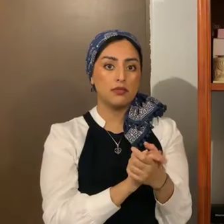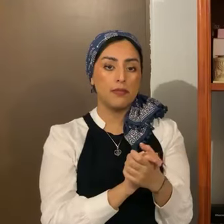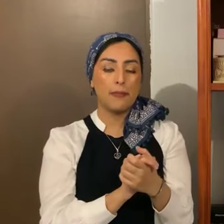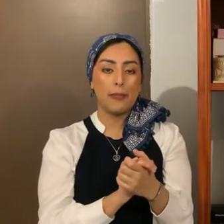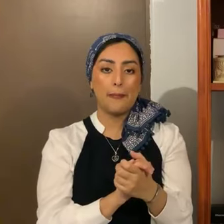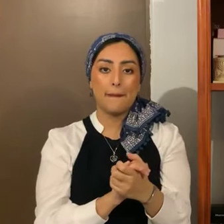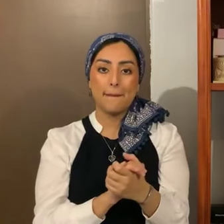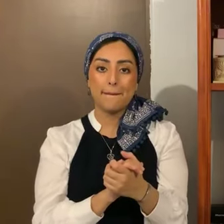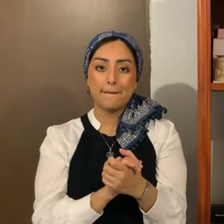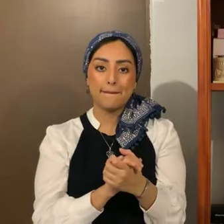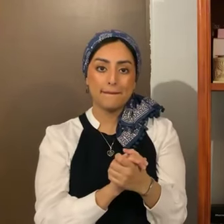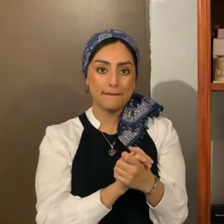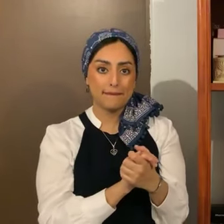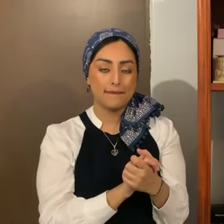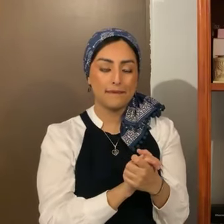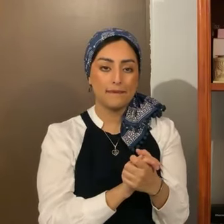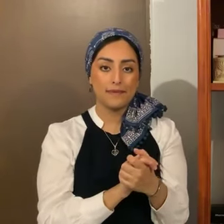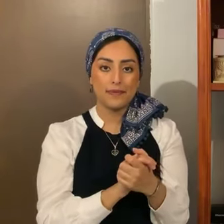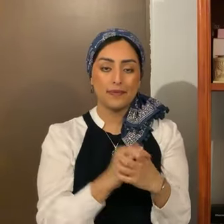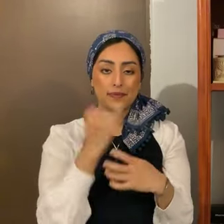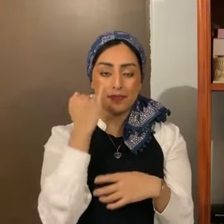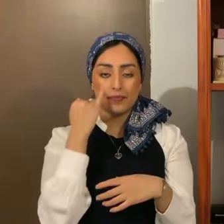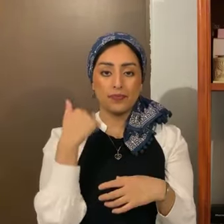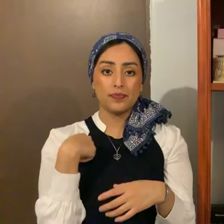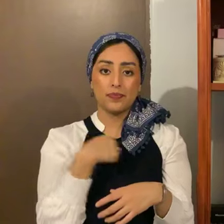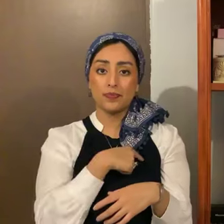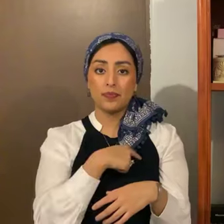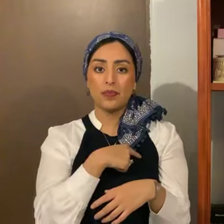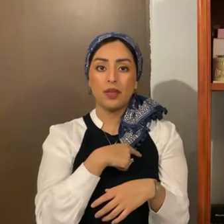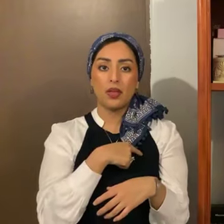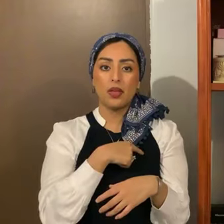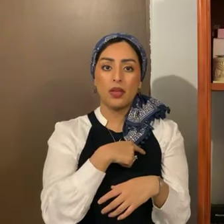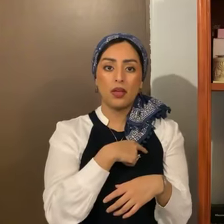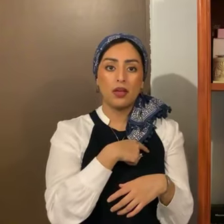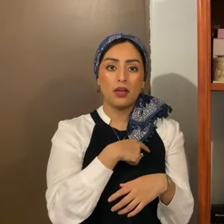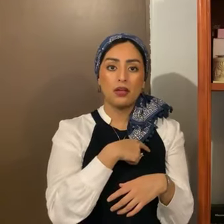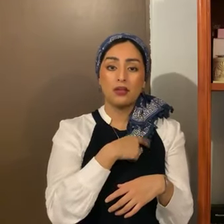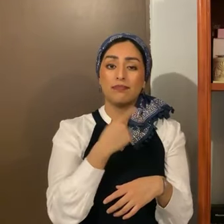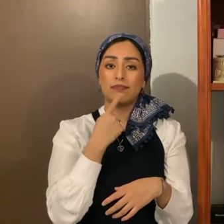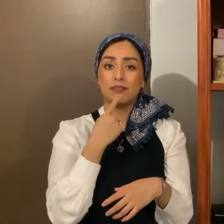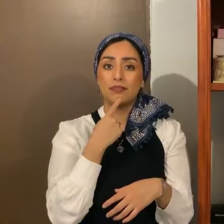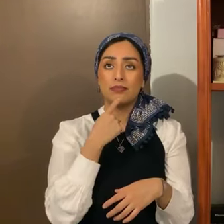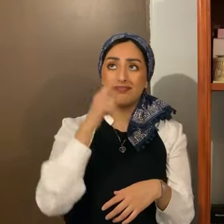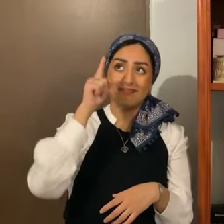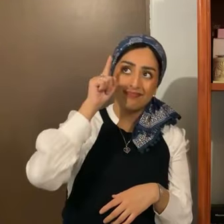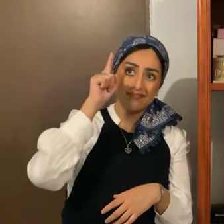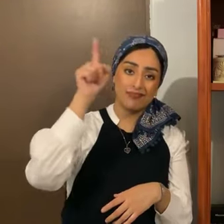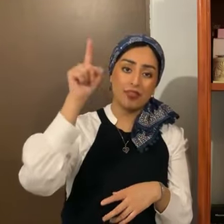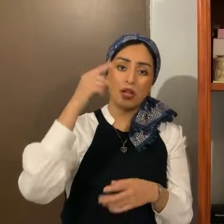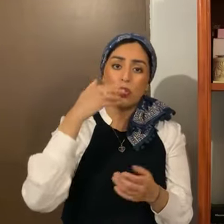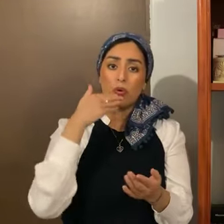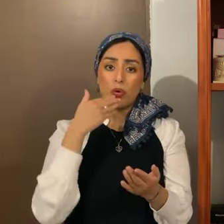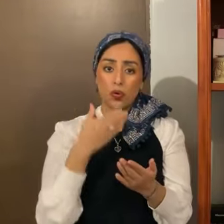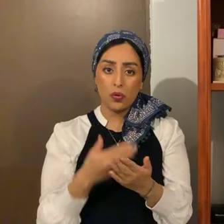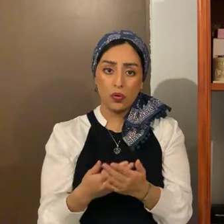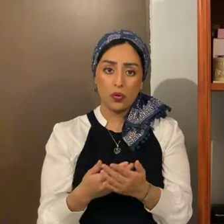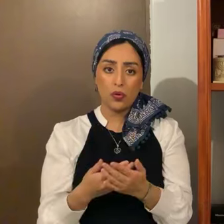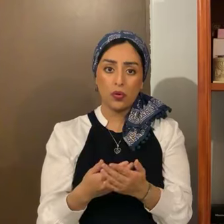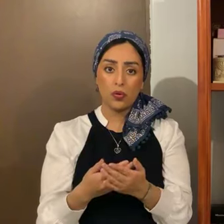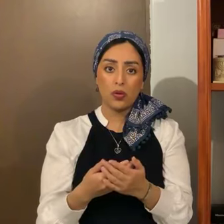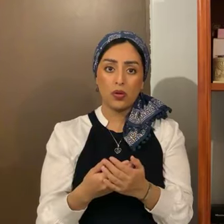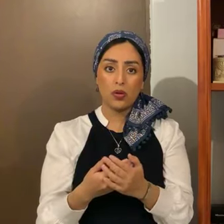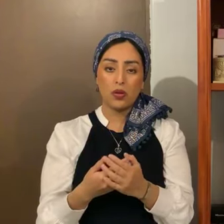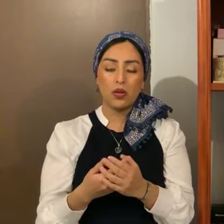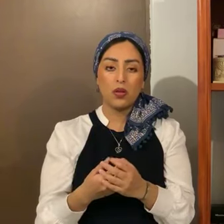¿Sí? Si nosotros declaramos que Él es bueno y que no merecemos